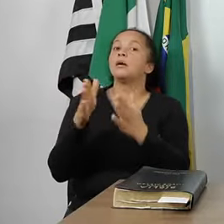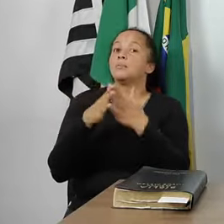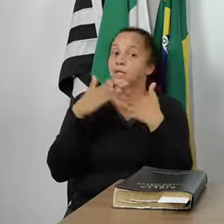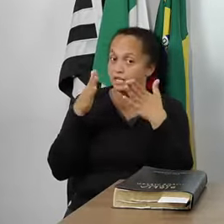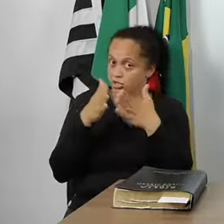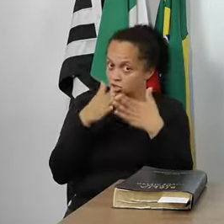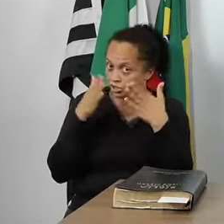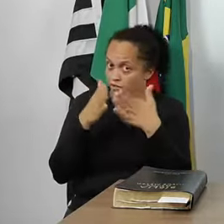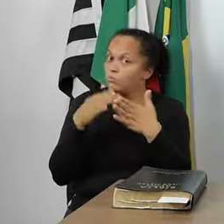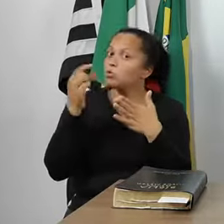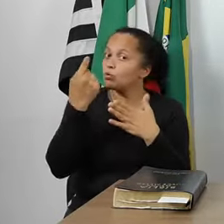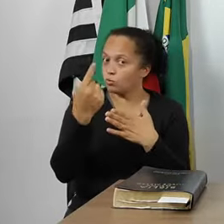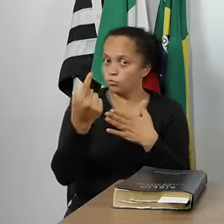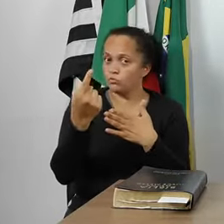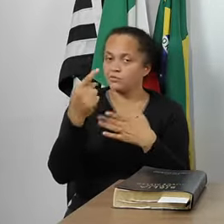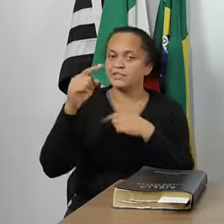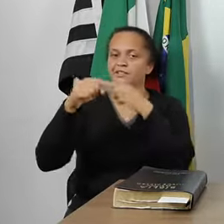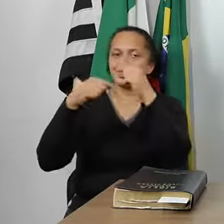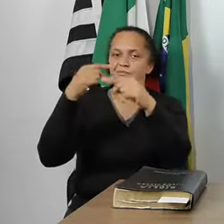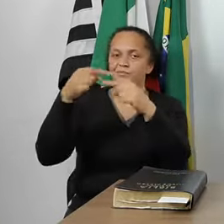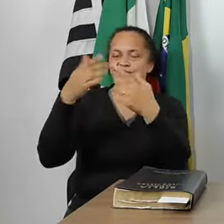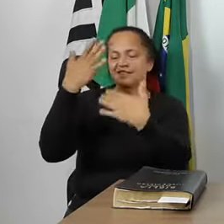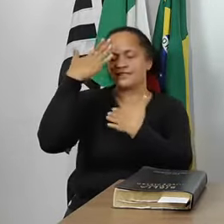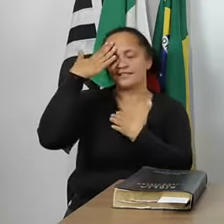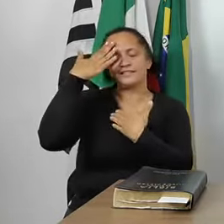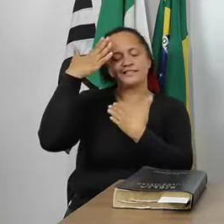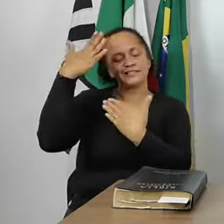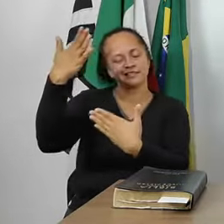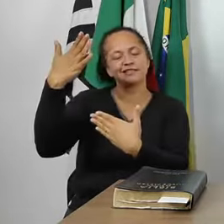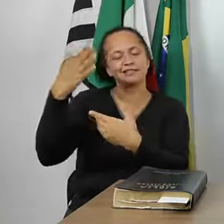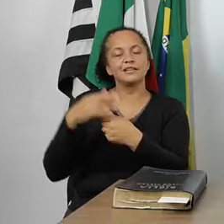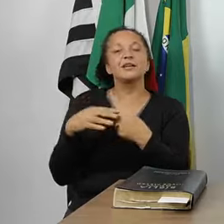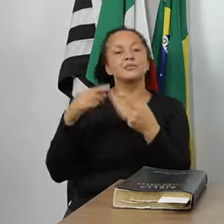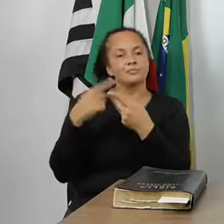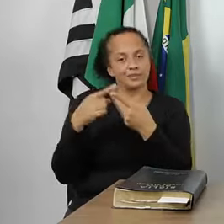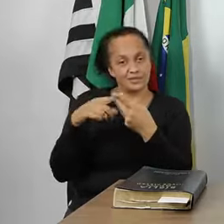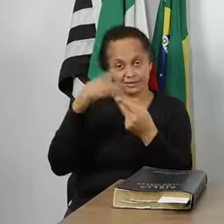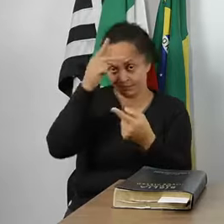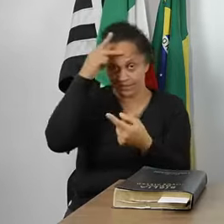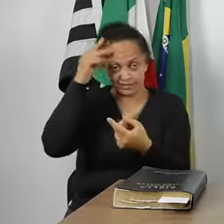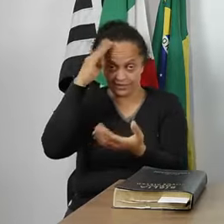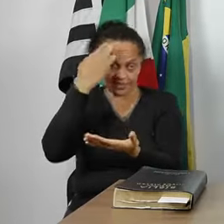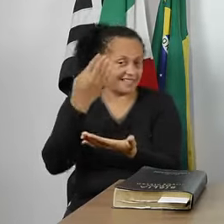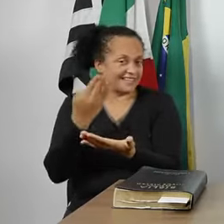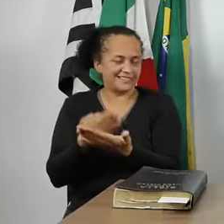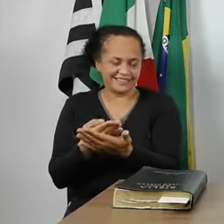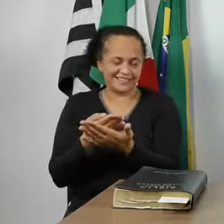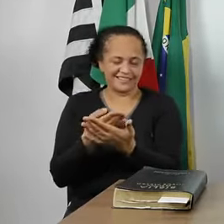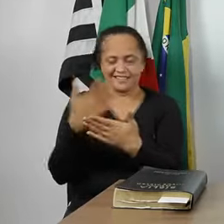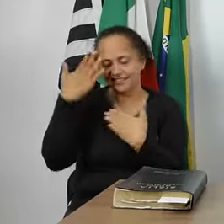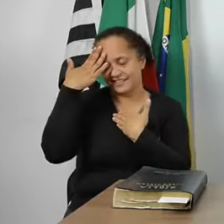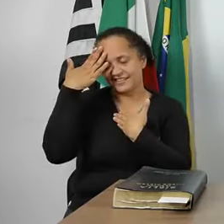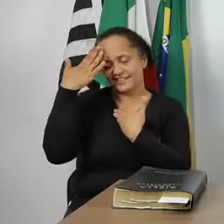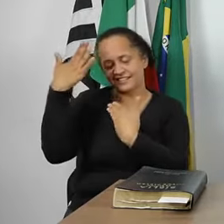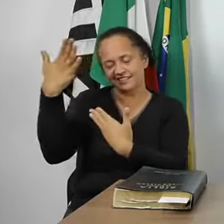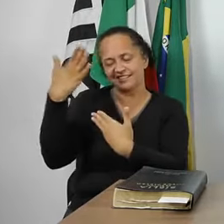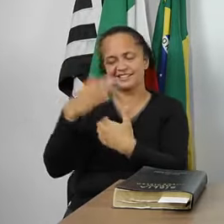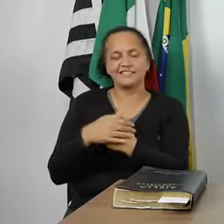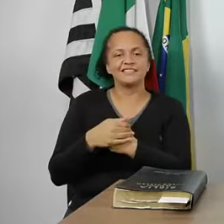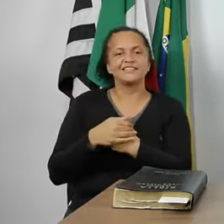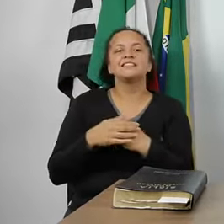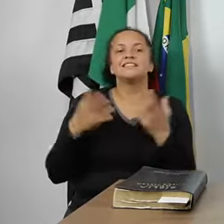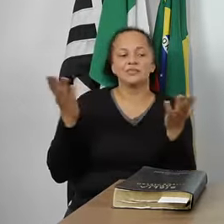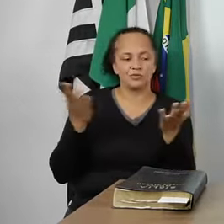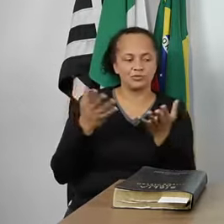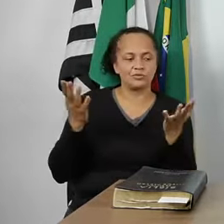agradecer por aquilo que nós pedimos. Porque quem crê, agradece. Então, eu quero falar um pouquinho hoje sobre a